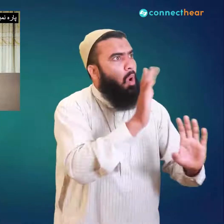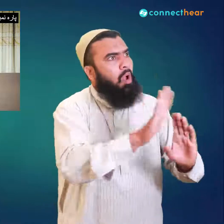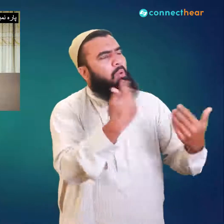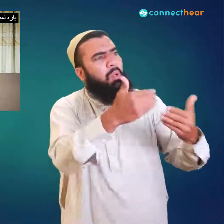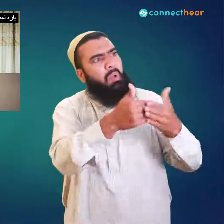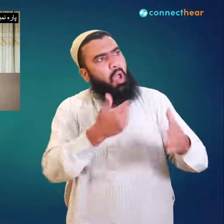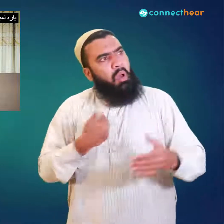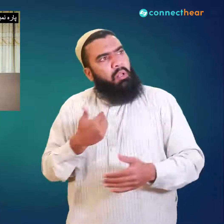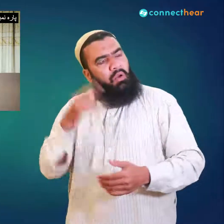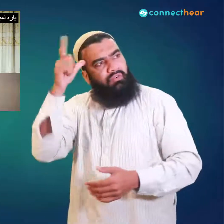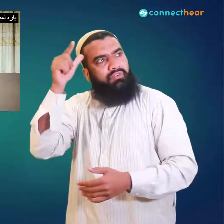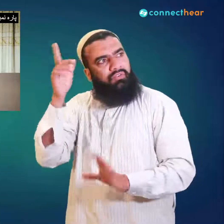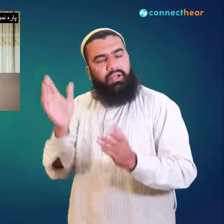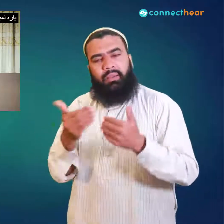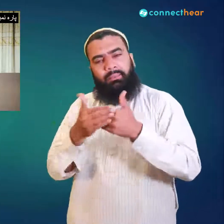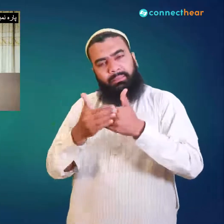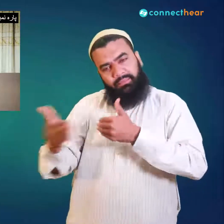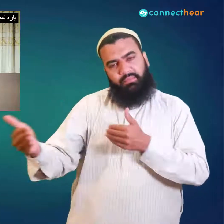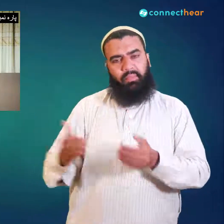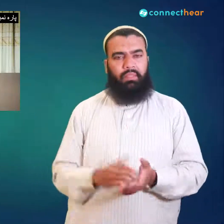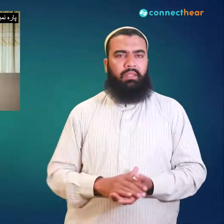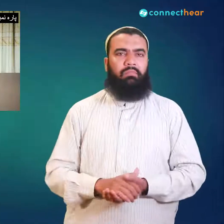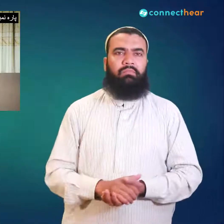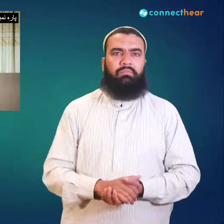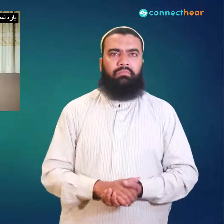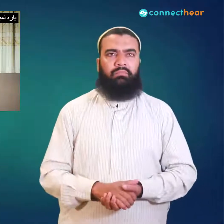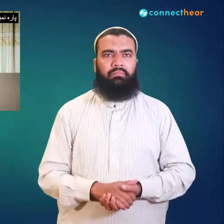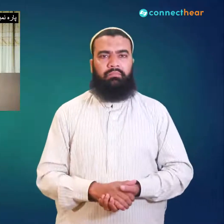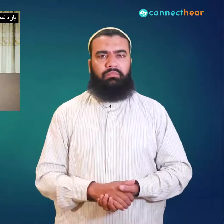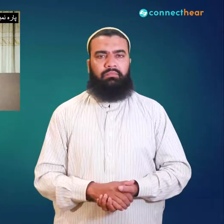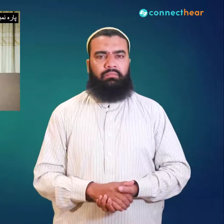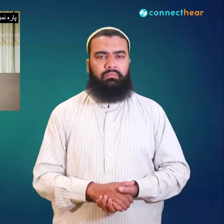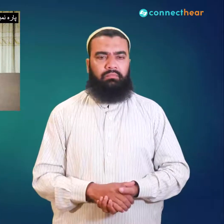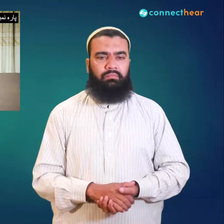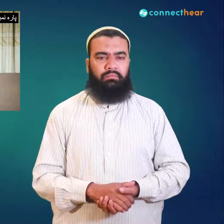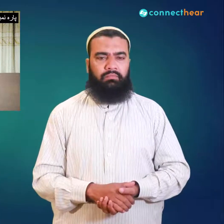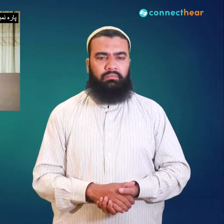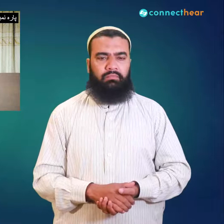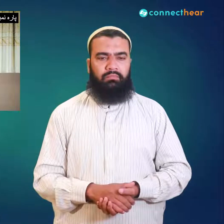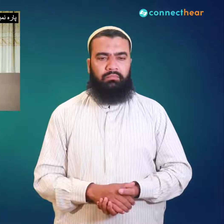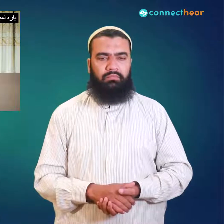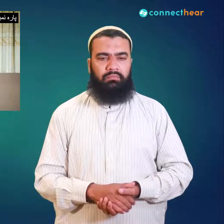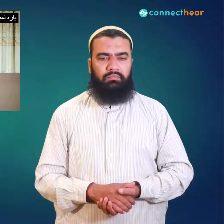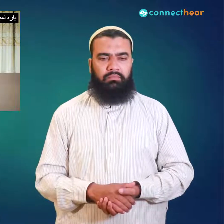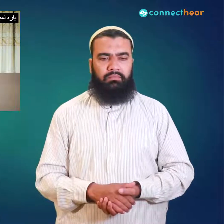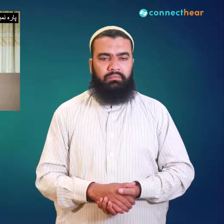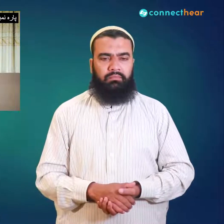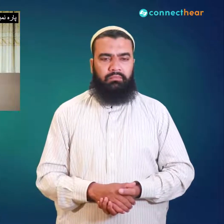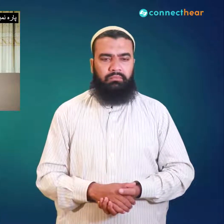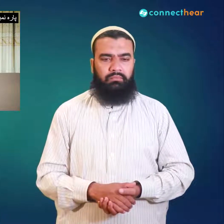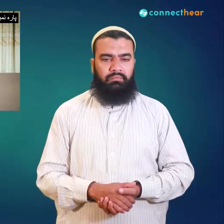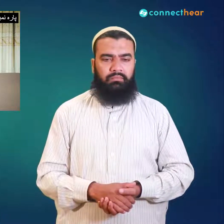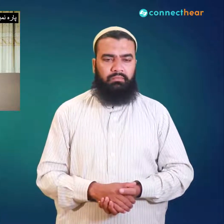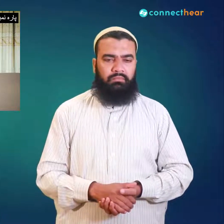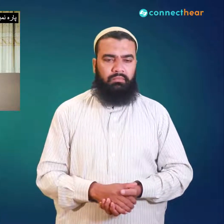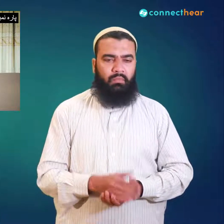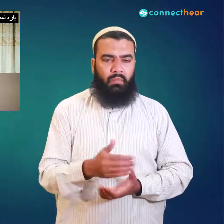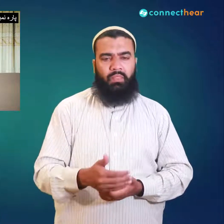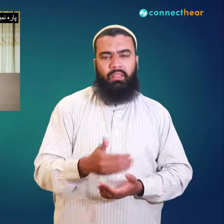11 آیت نمبر 57، یا ایھا الناس قد جاءتکم موعظۃ من ربکم،